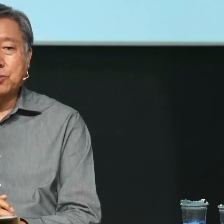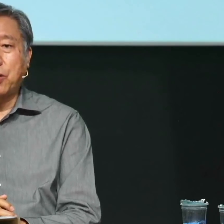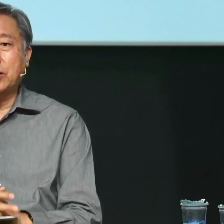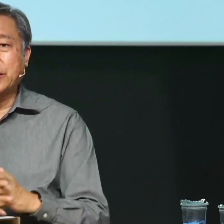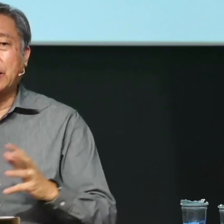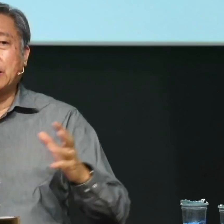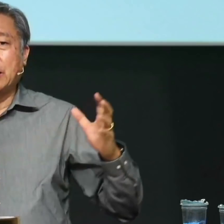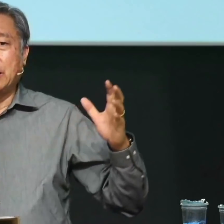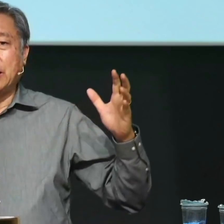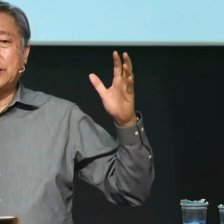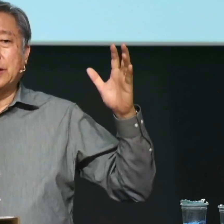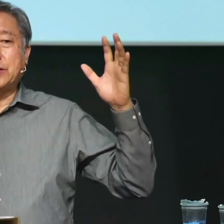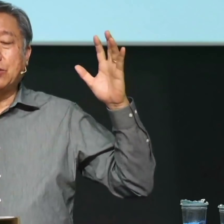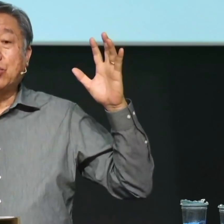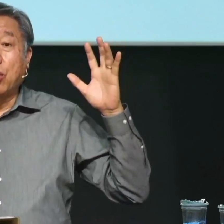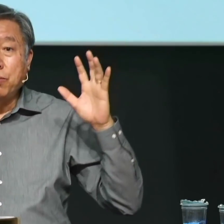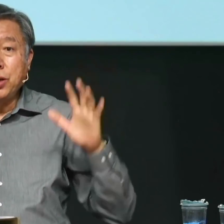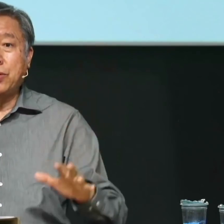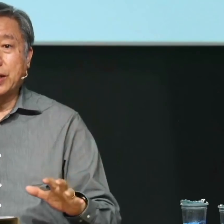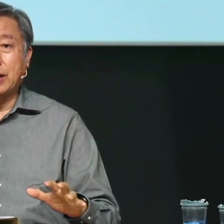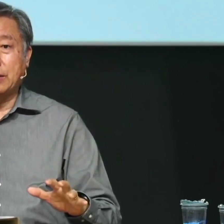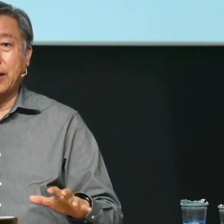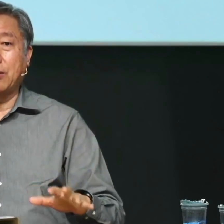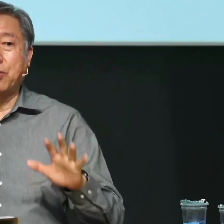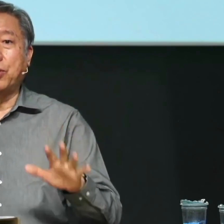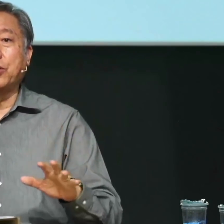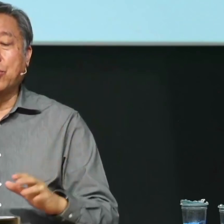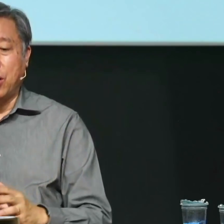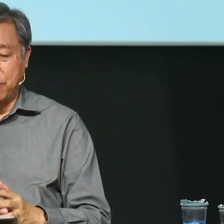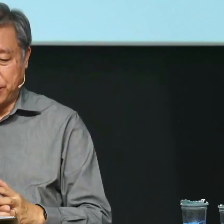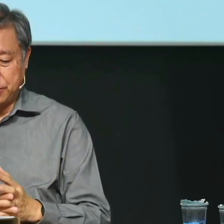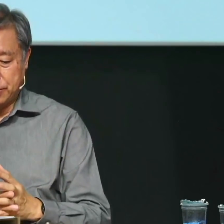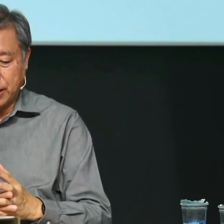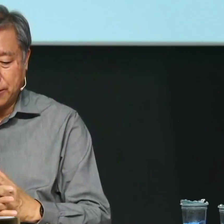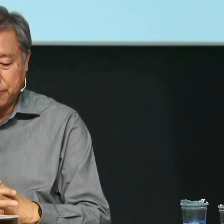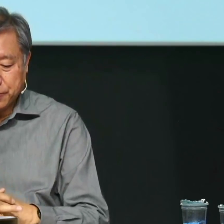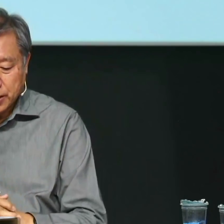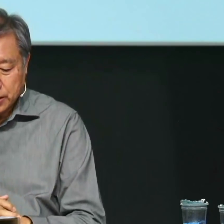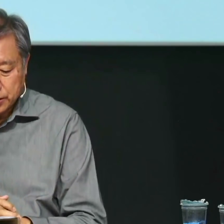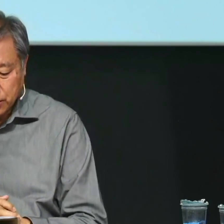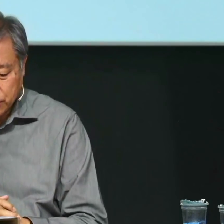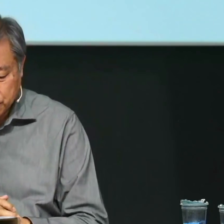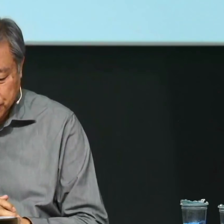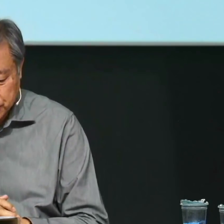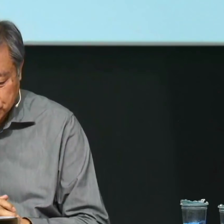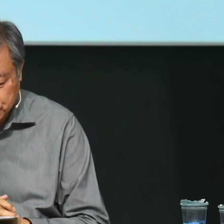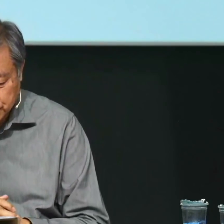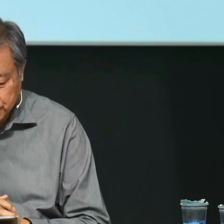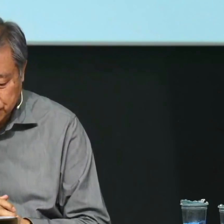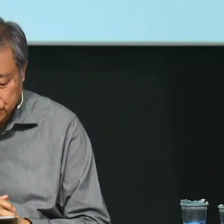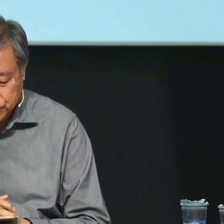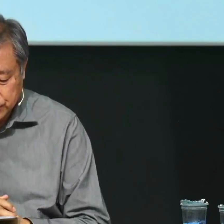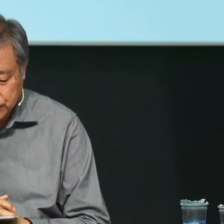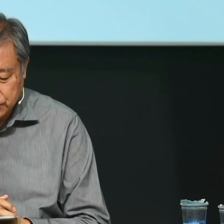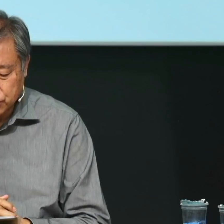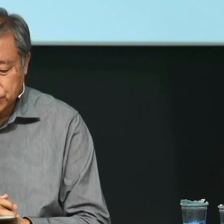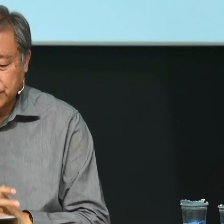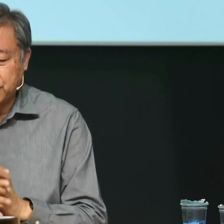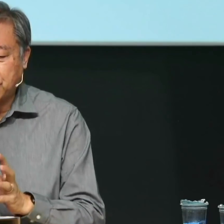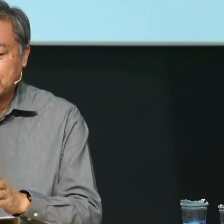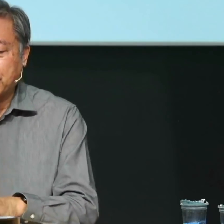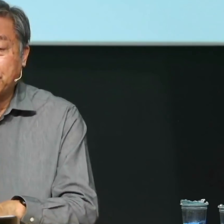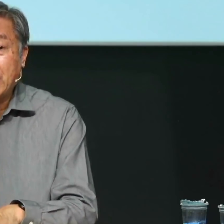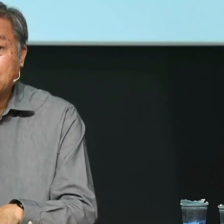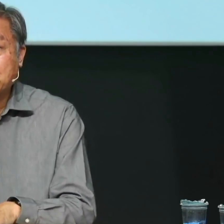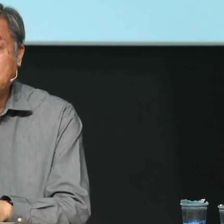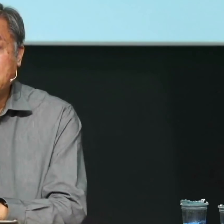Deus possa exercer domínio aqui na terra por meio do homem, tá? Então, por isso que Deus nos criou